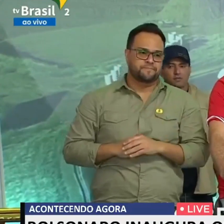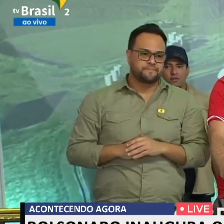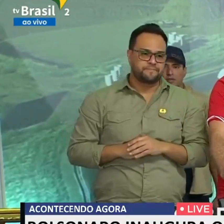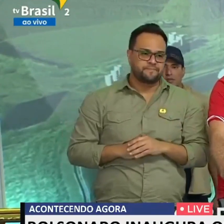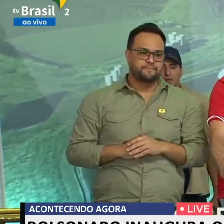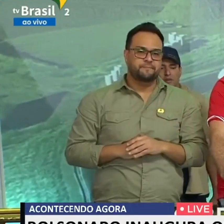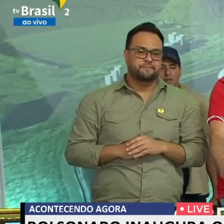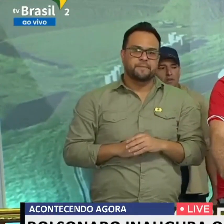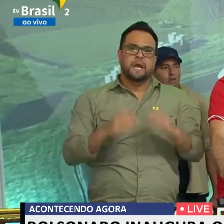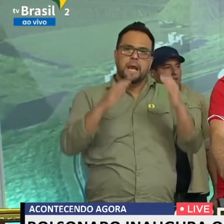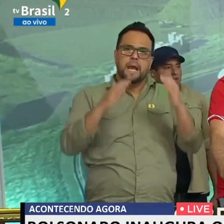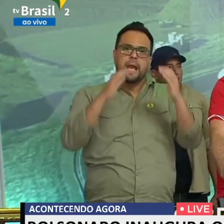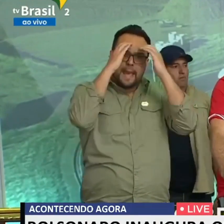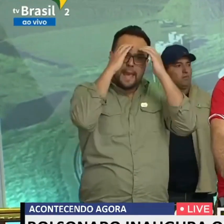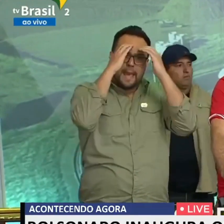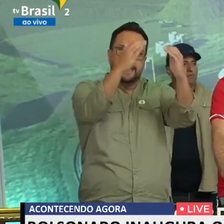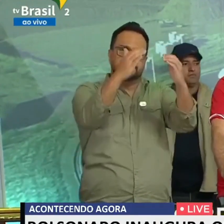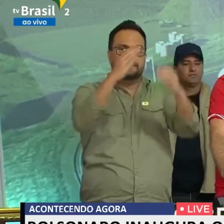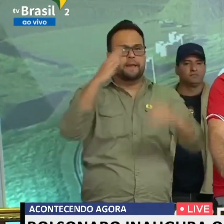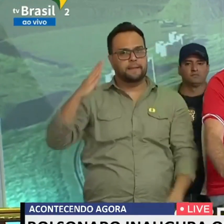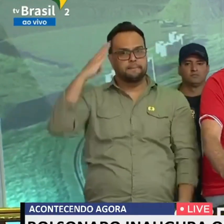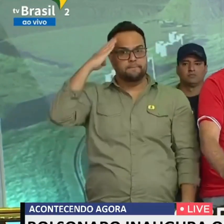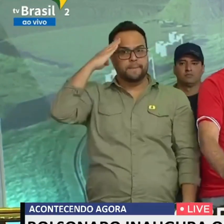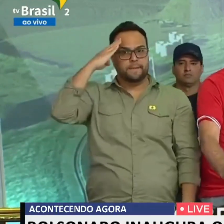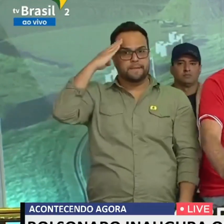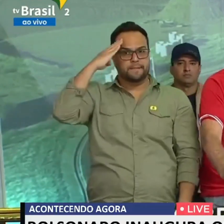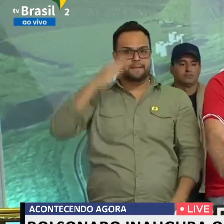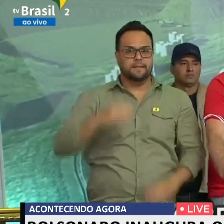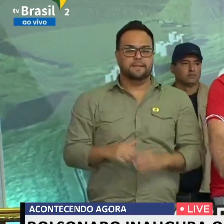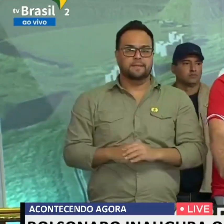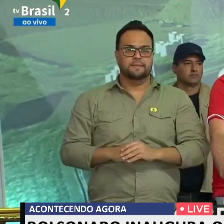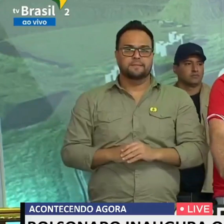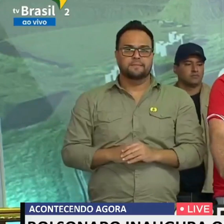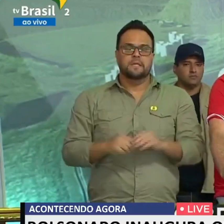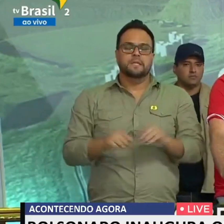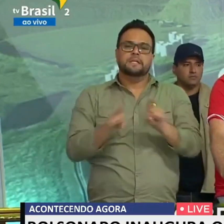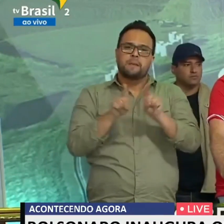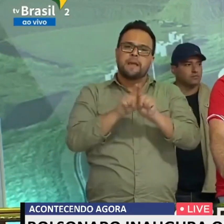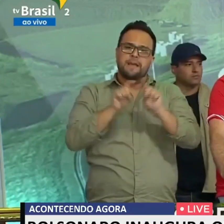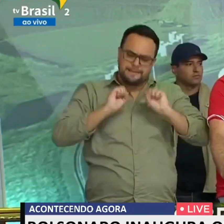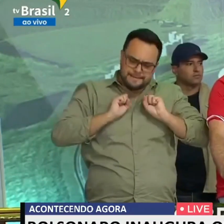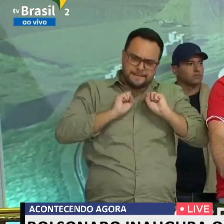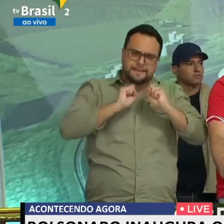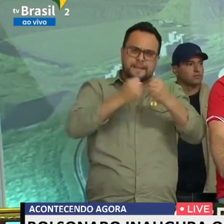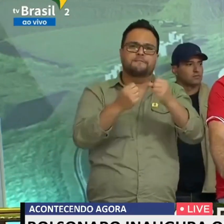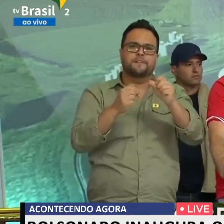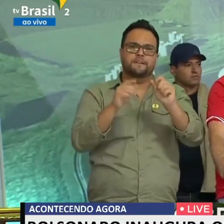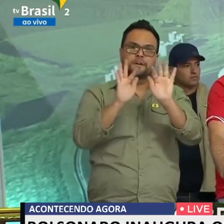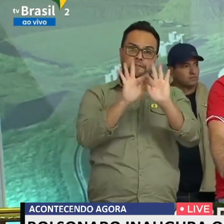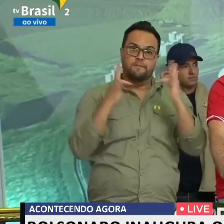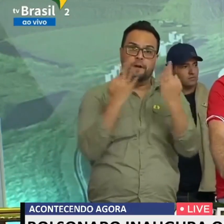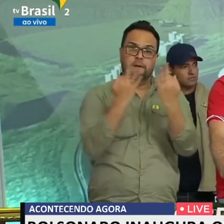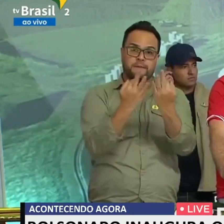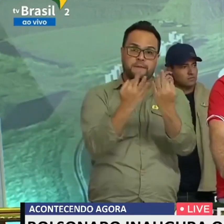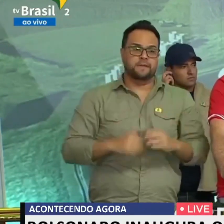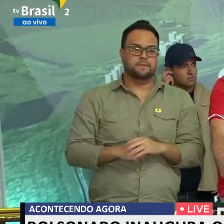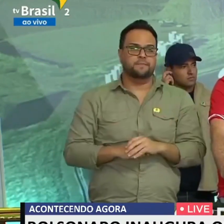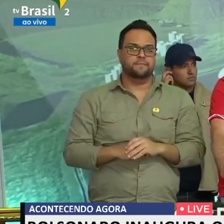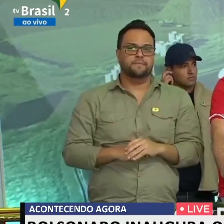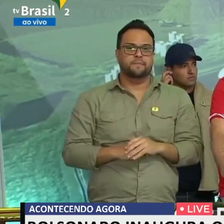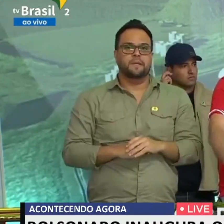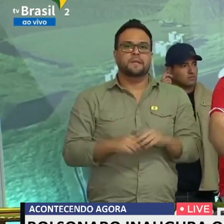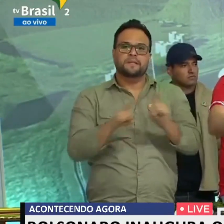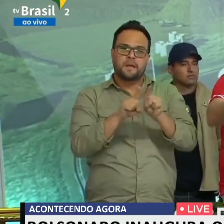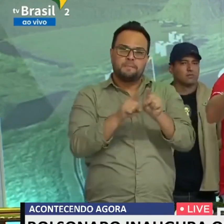Que respeita os seus militares, que defende a família e